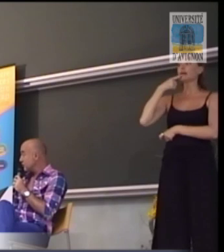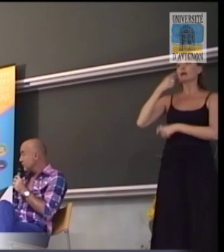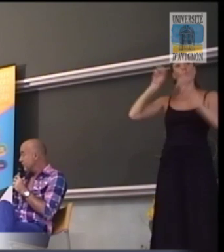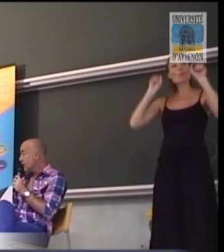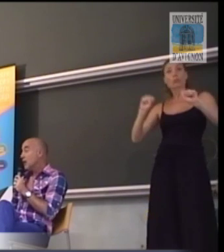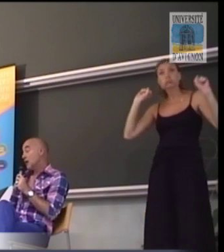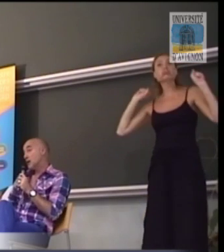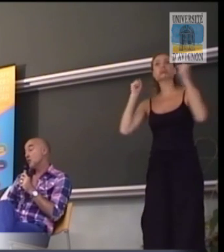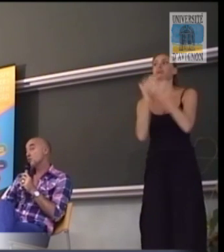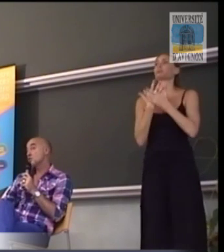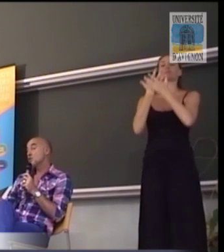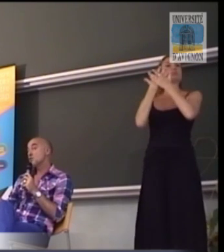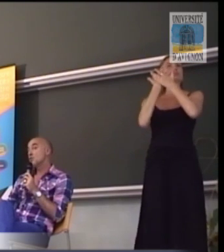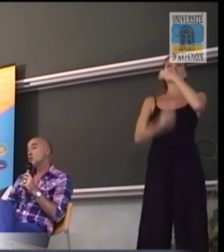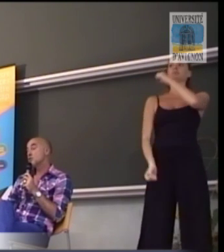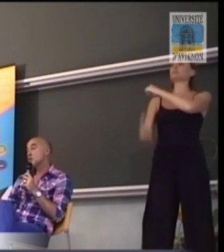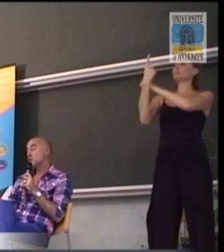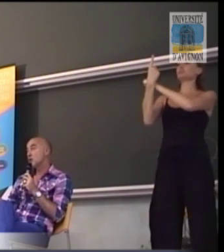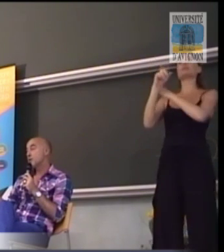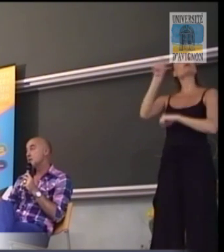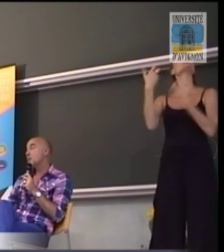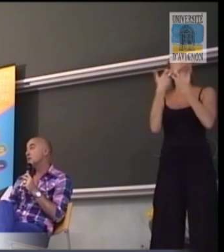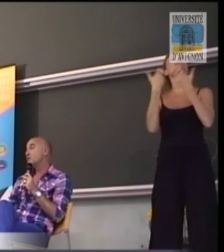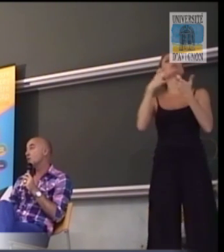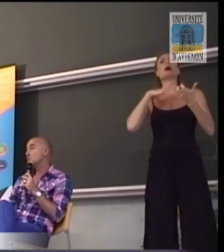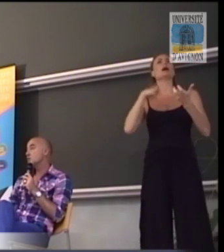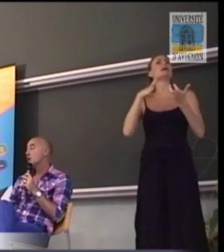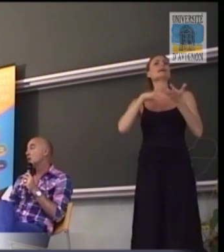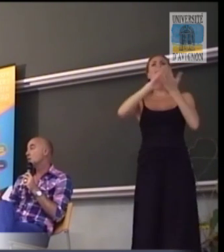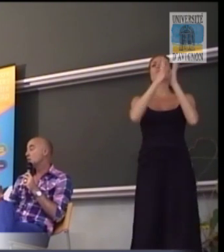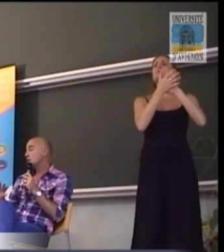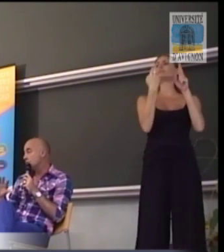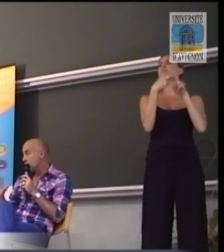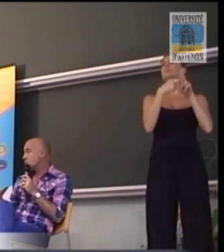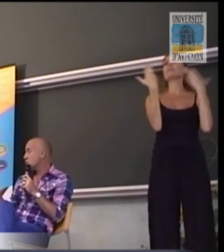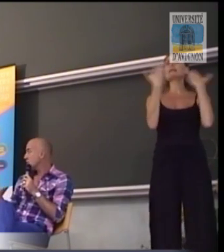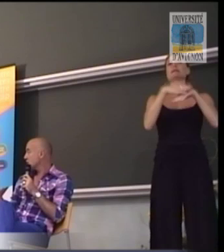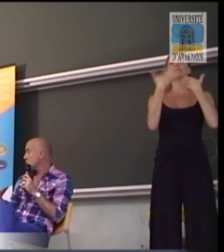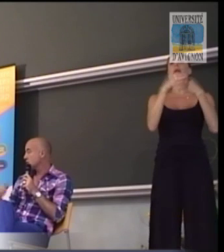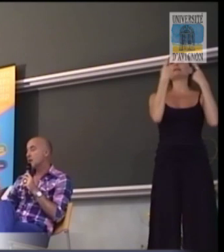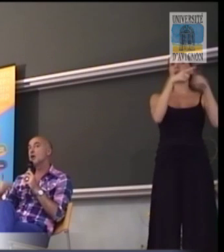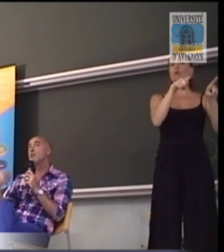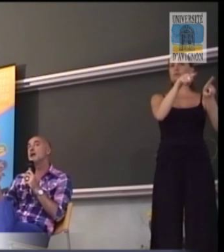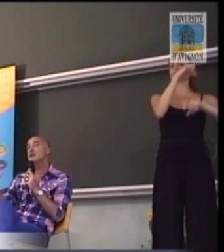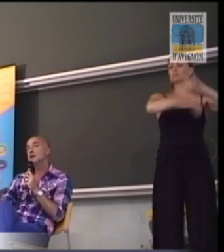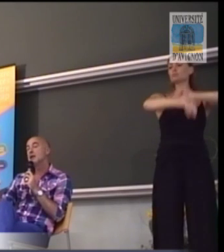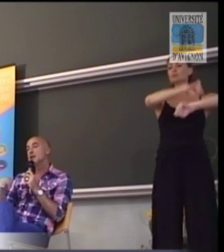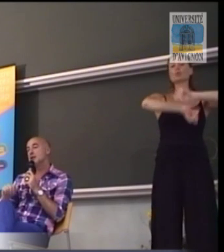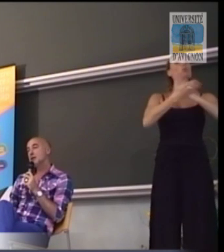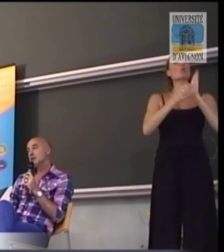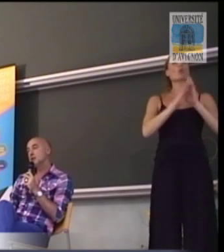inattendue. Et d'ailleurs, dans ce sens, une association qui s'appelle Cinéma Différence, qui mène ce genre d'action, c'est-à-dire qui emmène